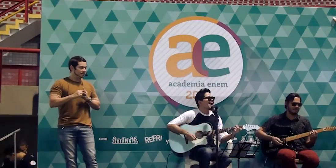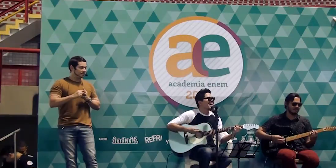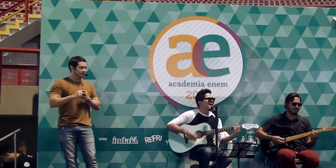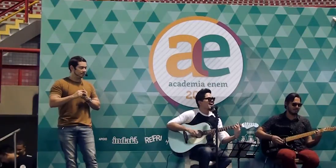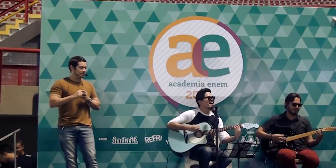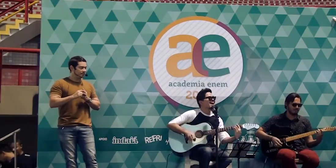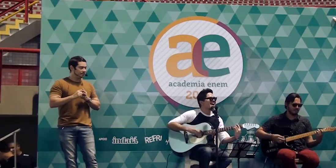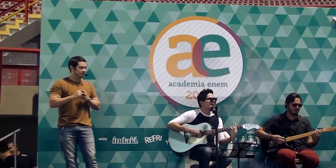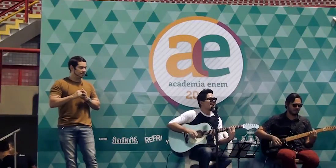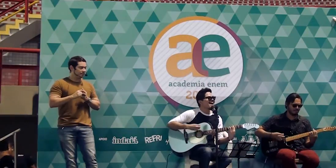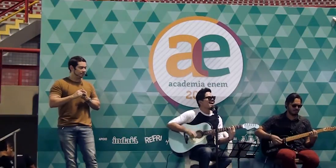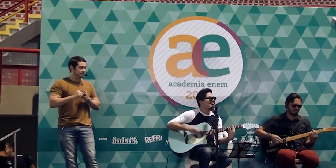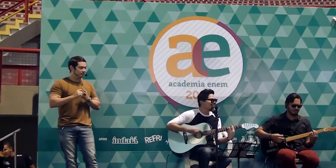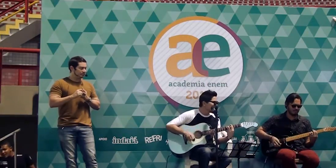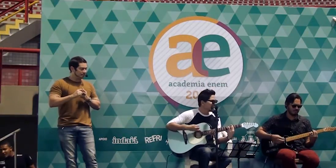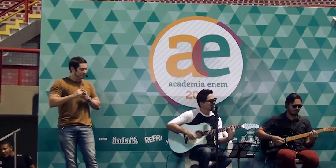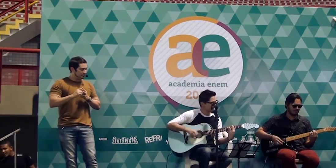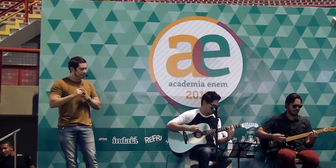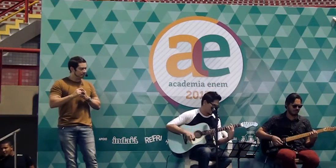sofrer.